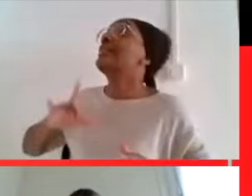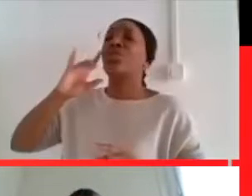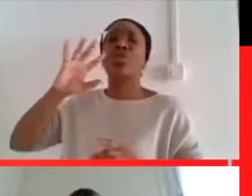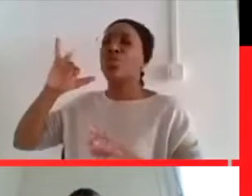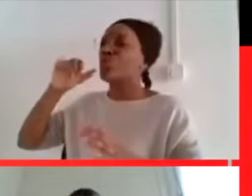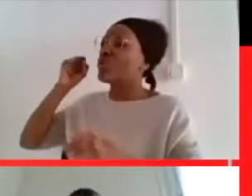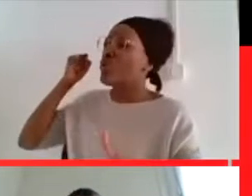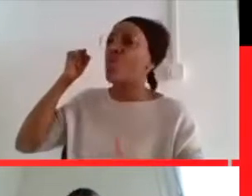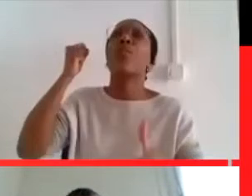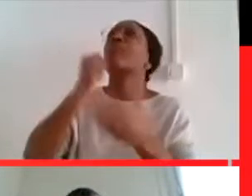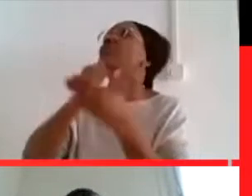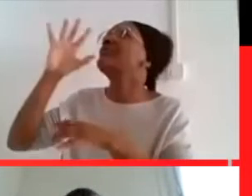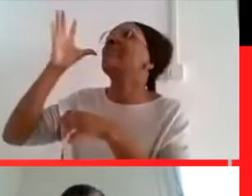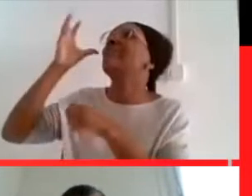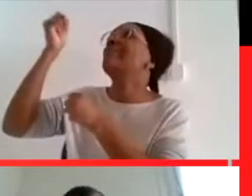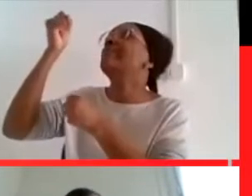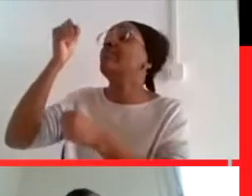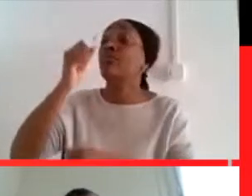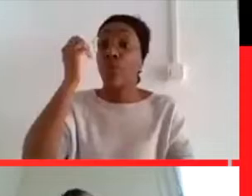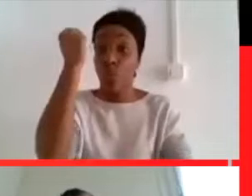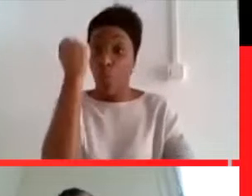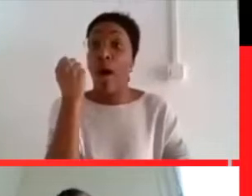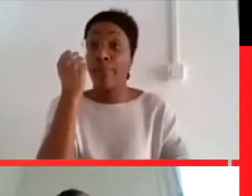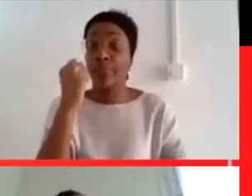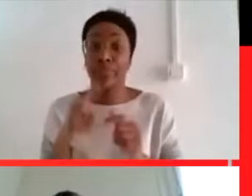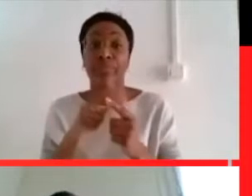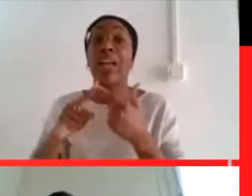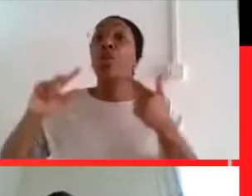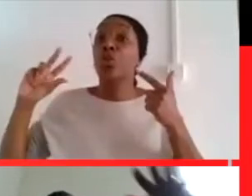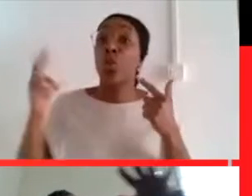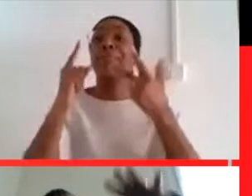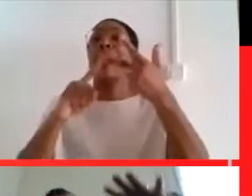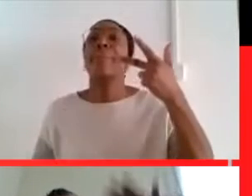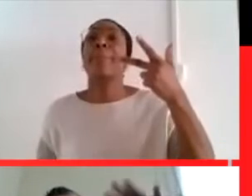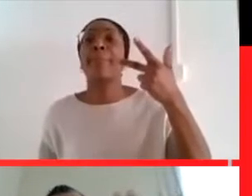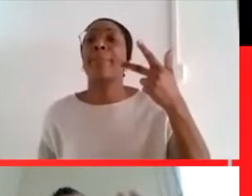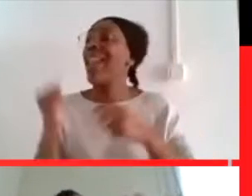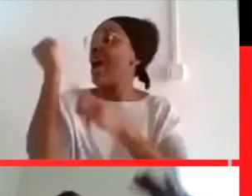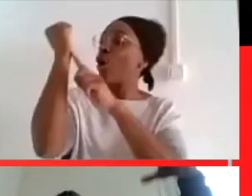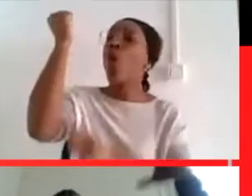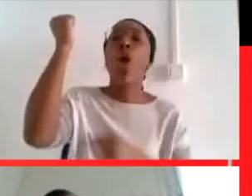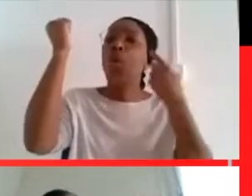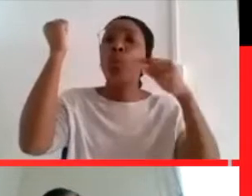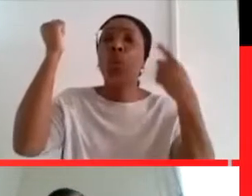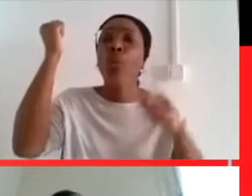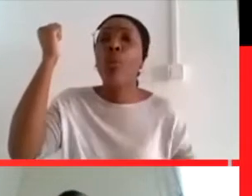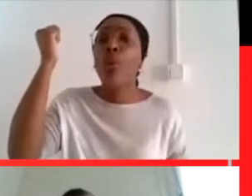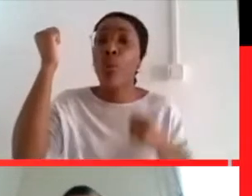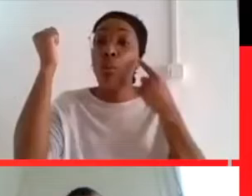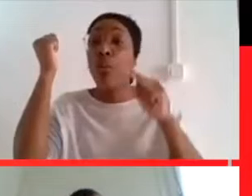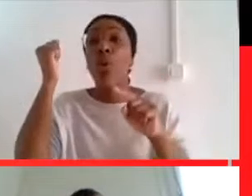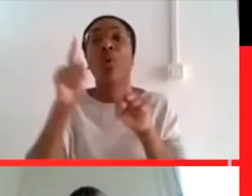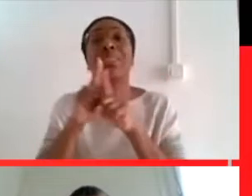mission. La troisième vertu d'une colonne, c'est que vous savez qu'une colonne, ça sert à appuyer en fait. On mettait les toits